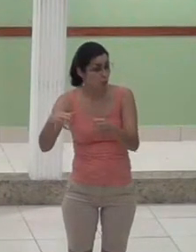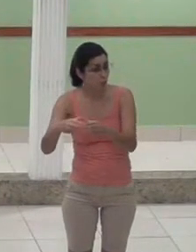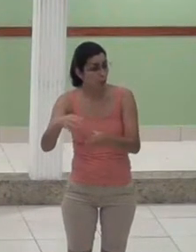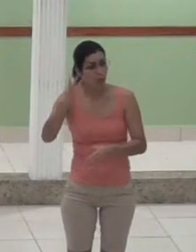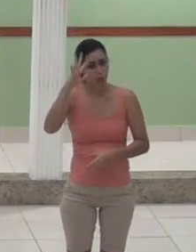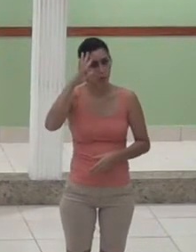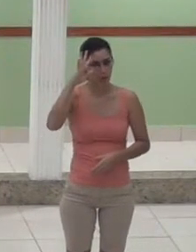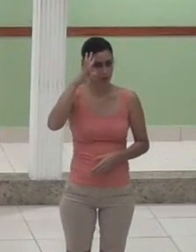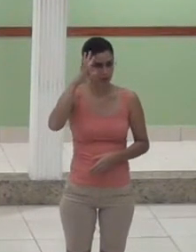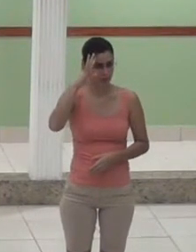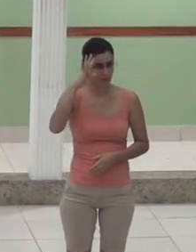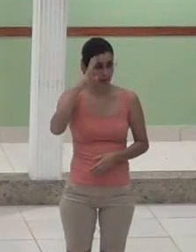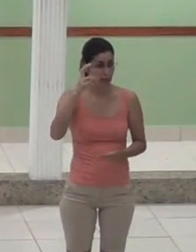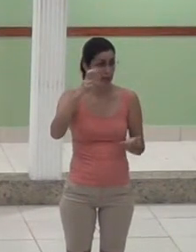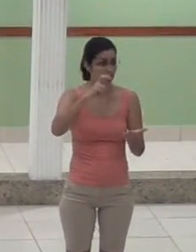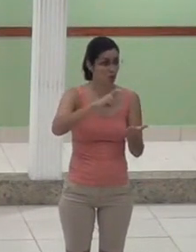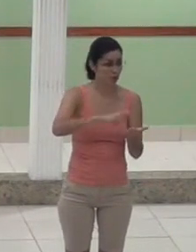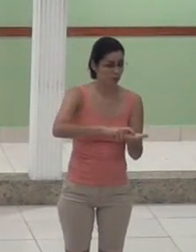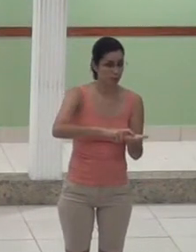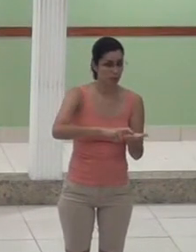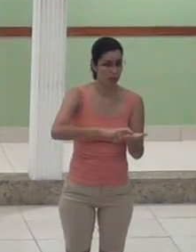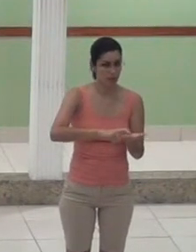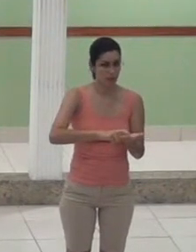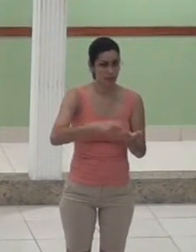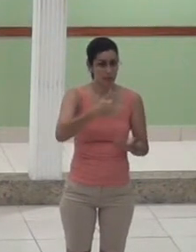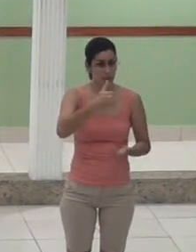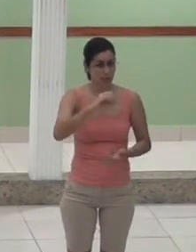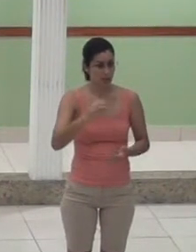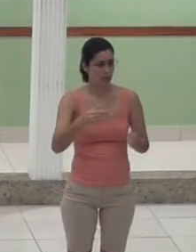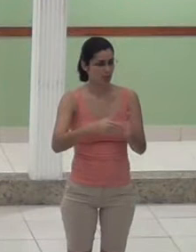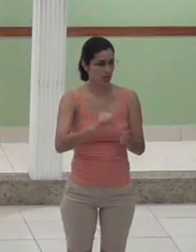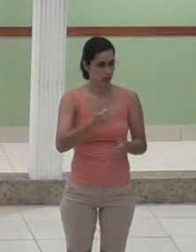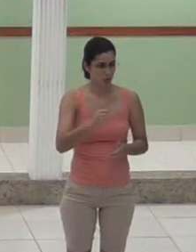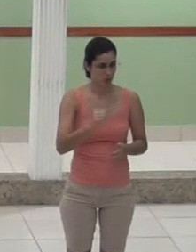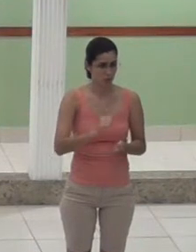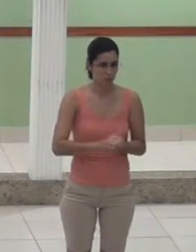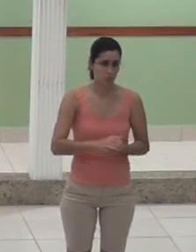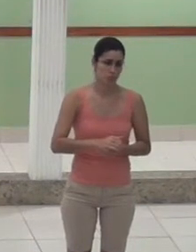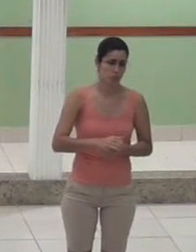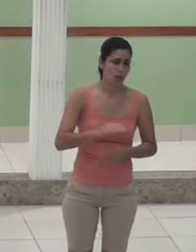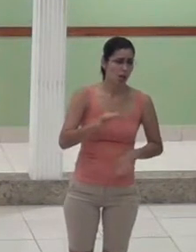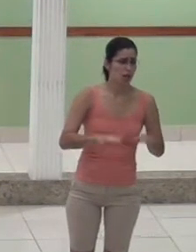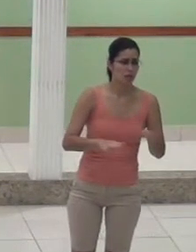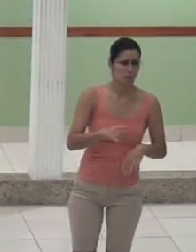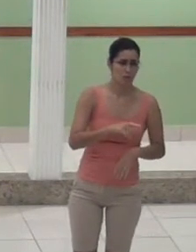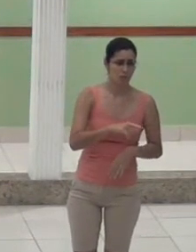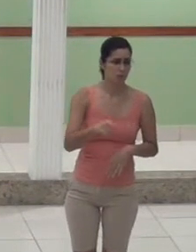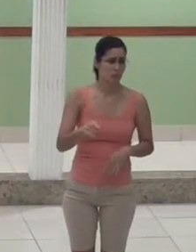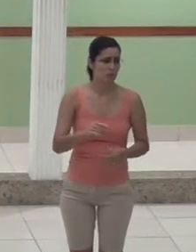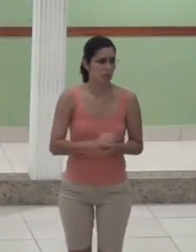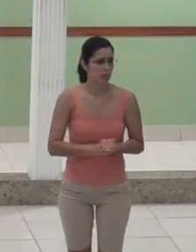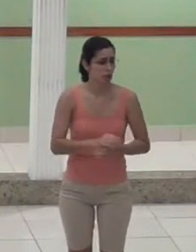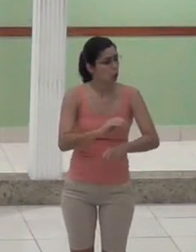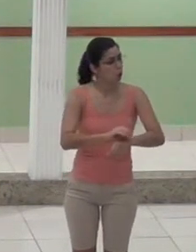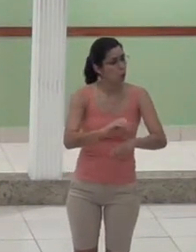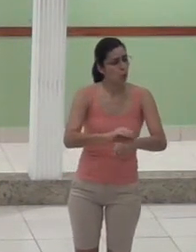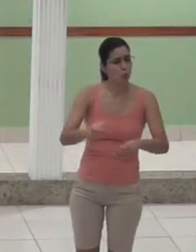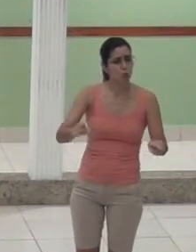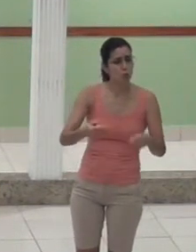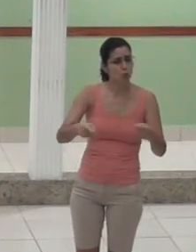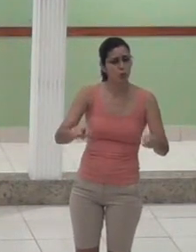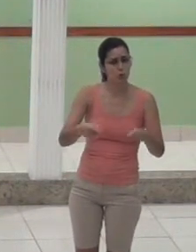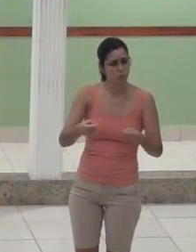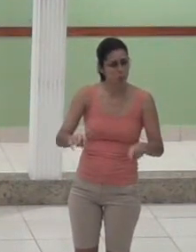manhã. Então, a gente vai aproveitar aqui o pessoal que faz aula de música, não? De repente, você não faz aula de música, mas tem esse tempo livre,